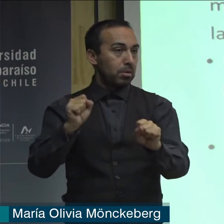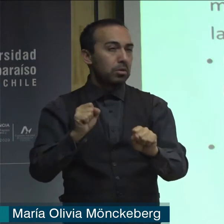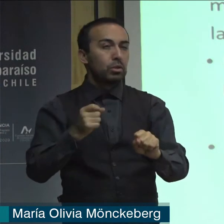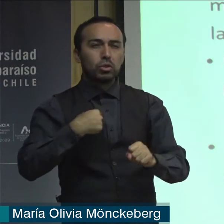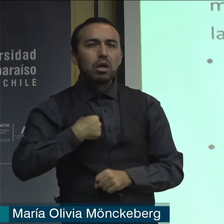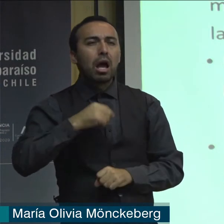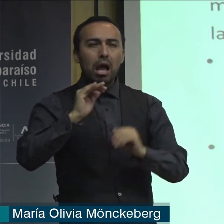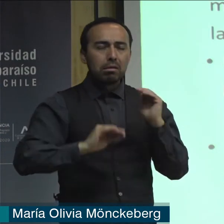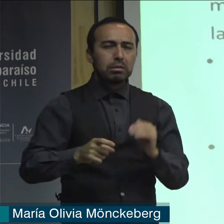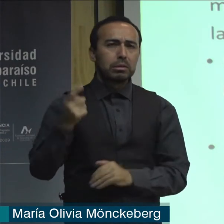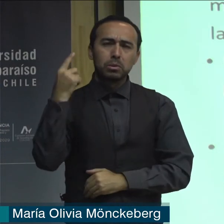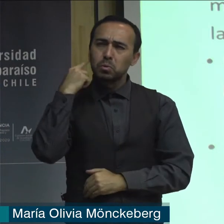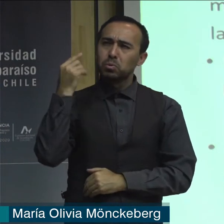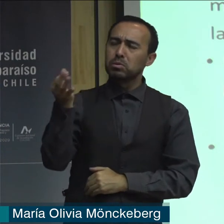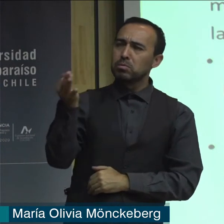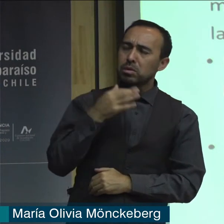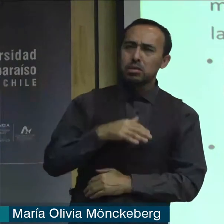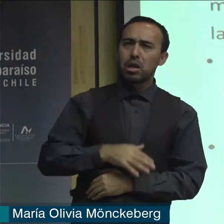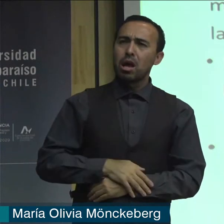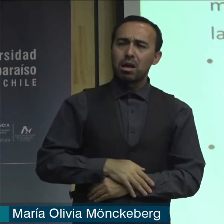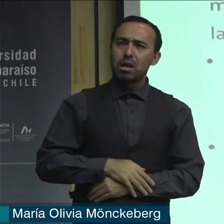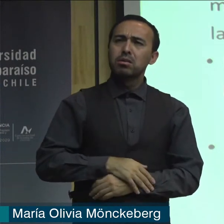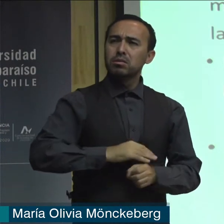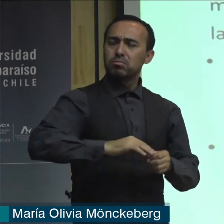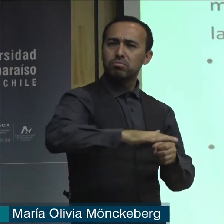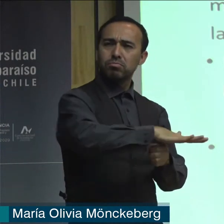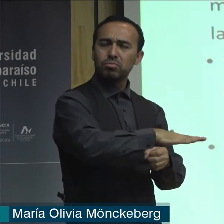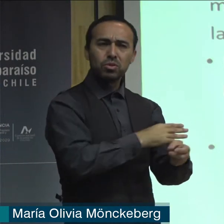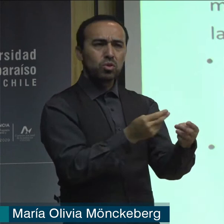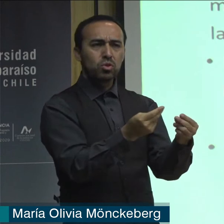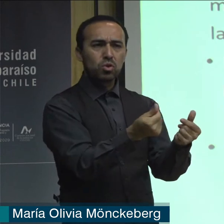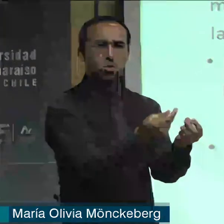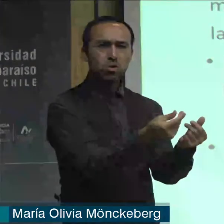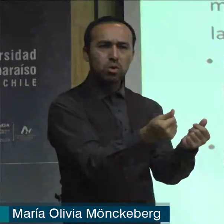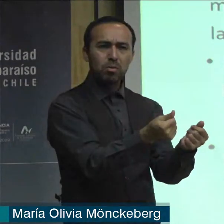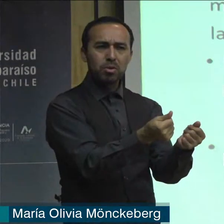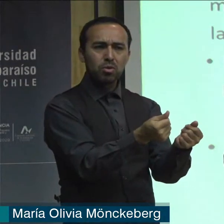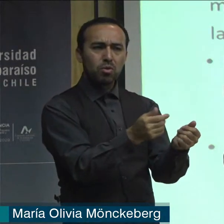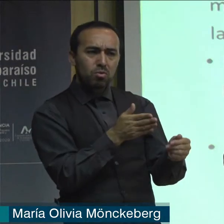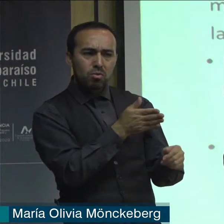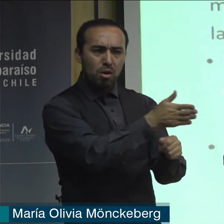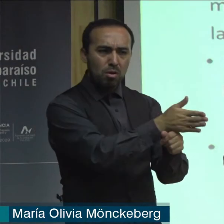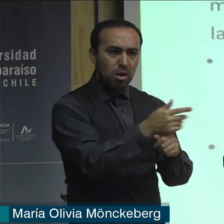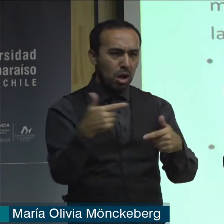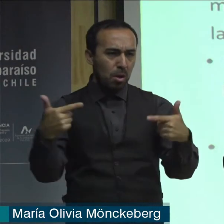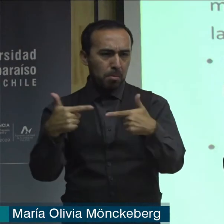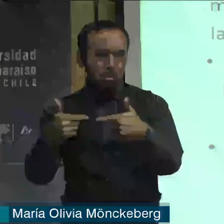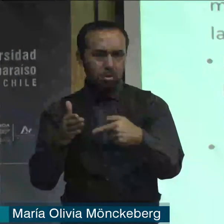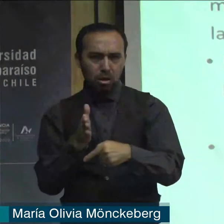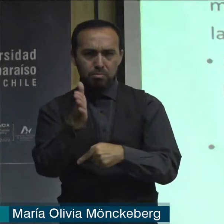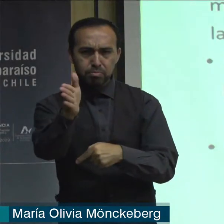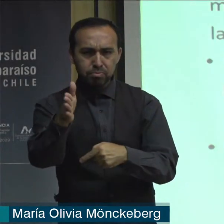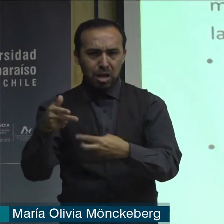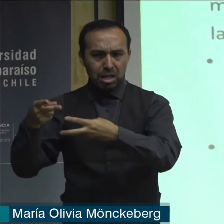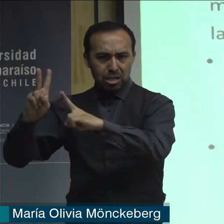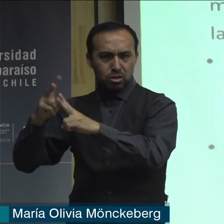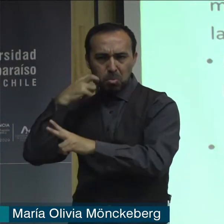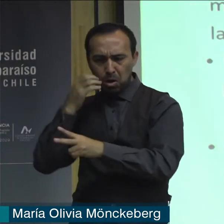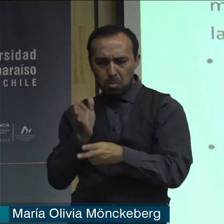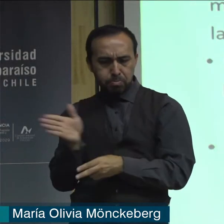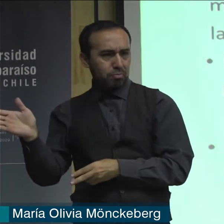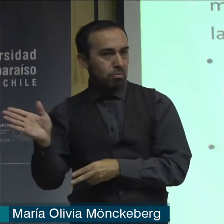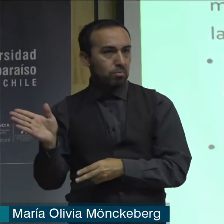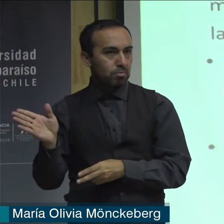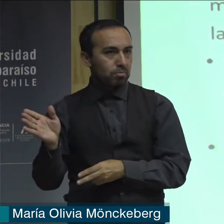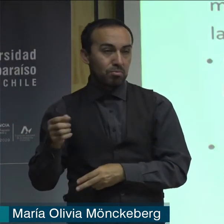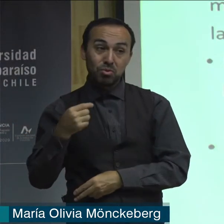de decir que lo económico iba por un lado y lo político y Derechos Humanos por el otro yo